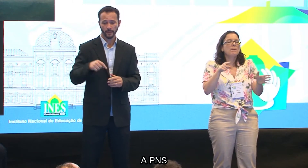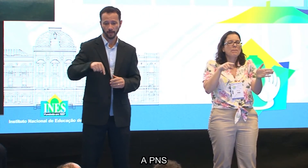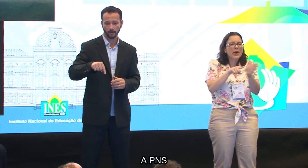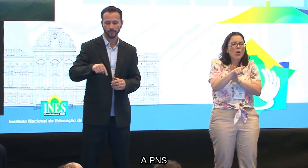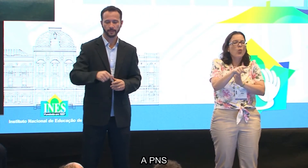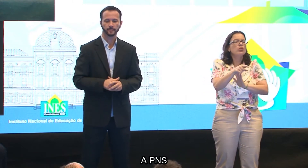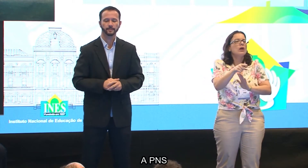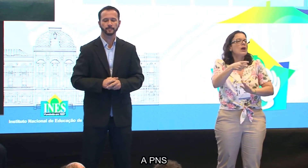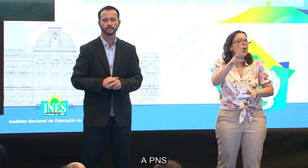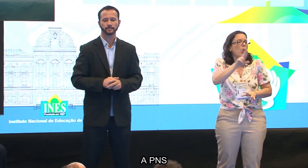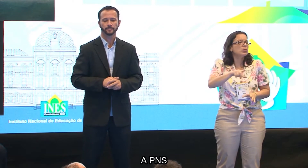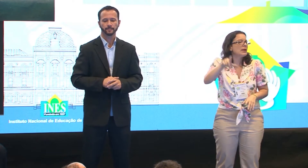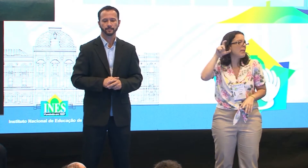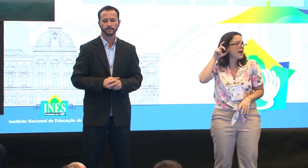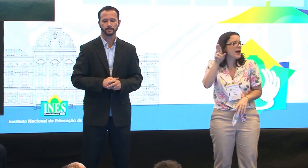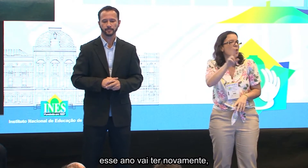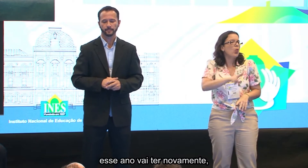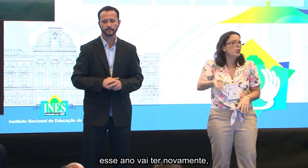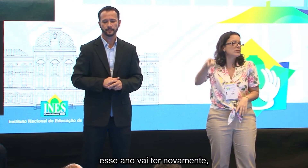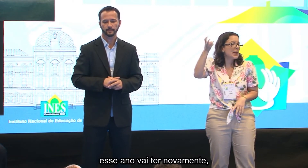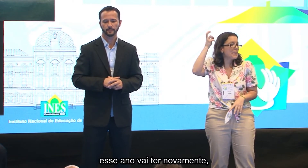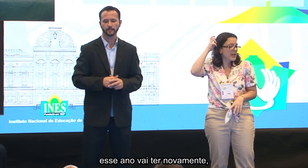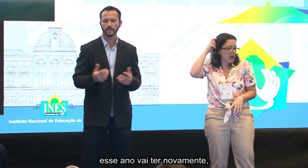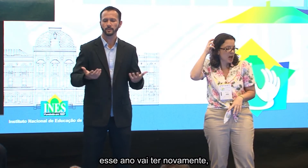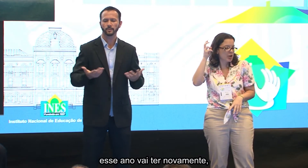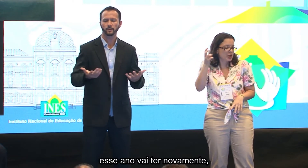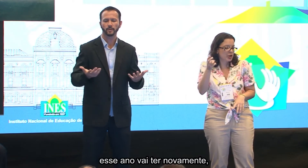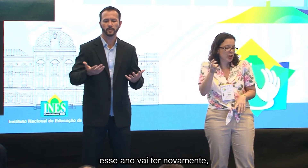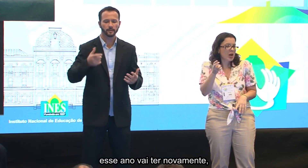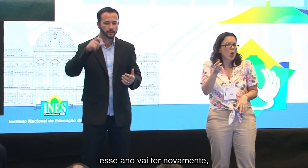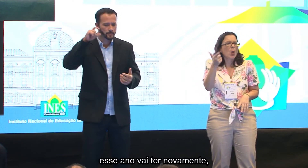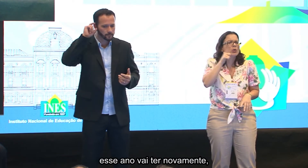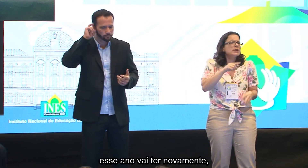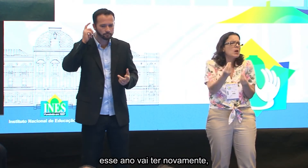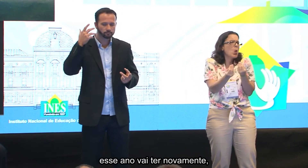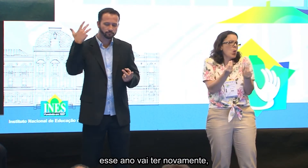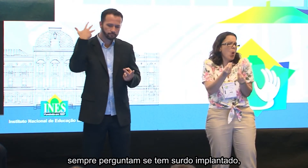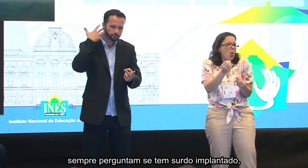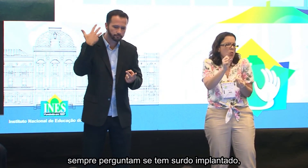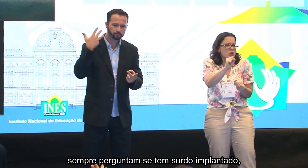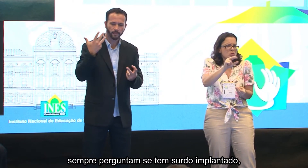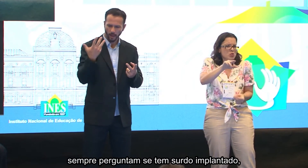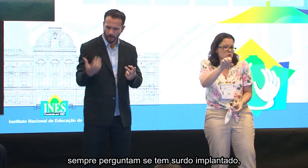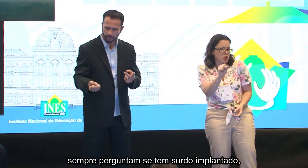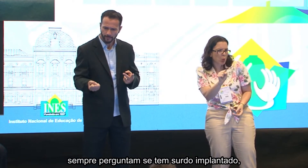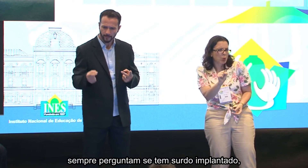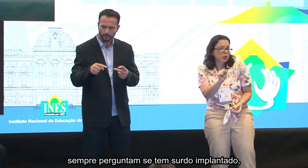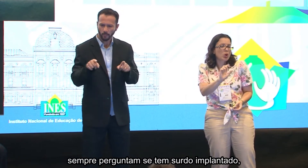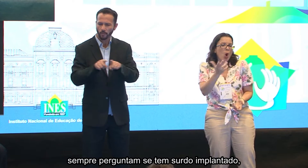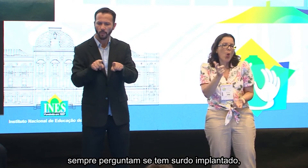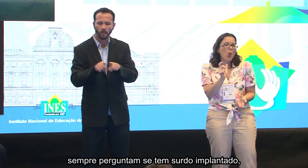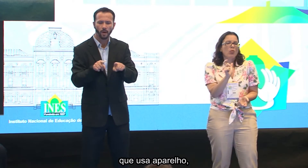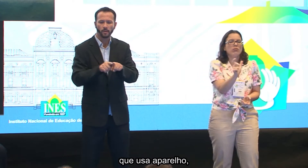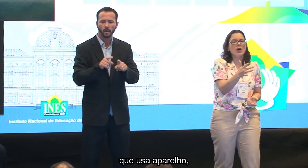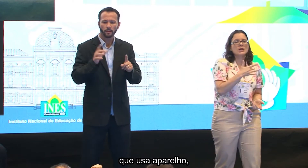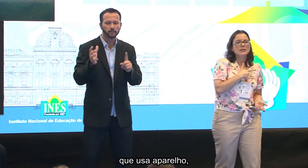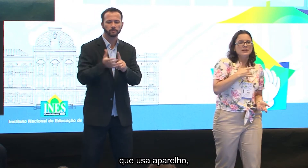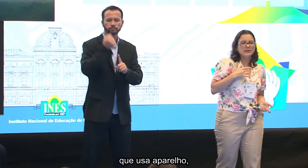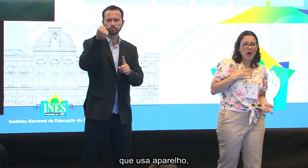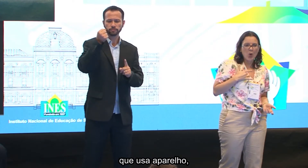E a PNS, esse ano vai ter novamente, e sempre perguntam se tem surdo implantado, que usa